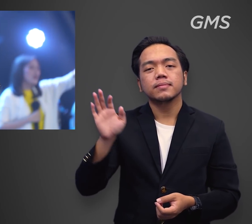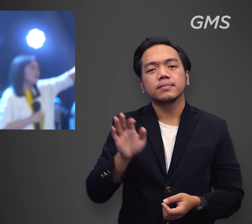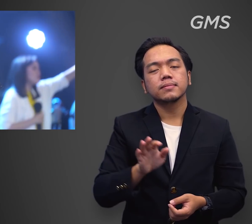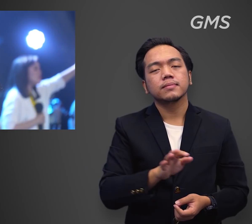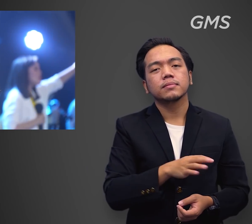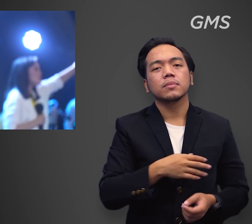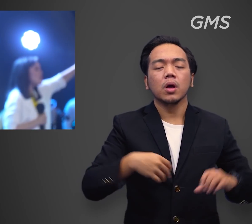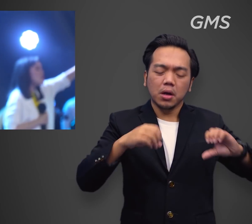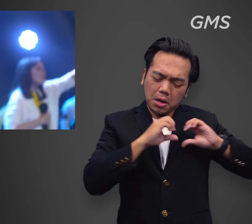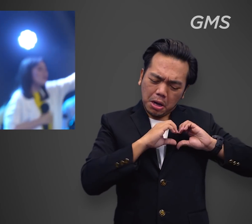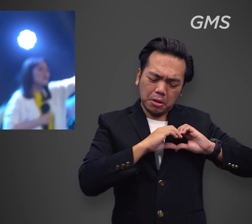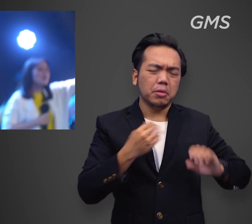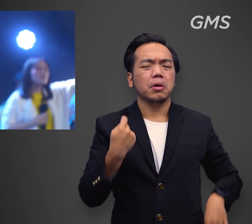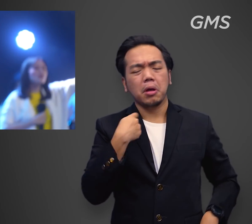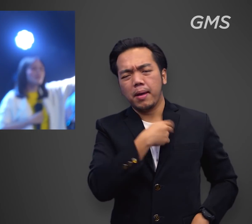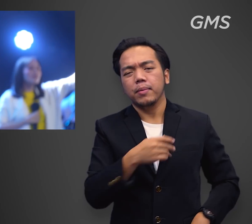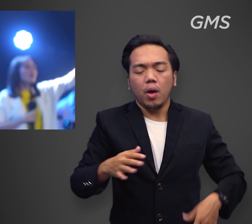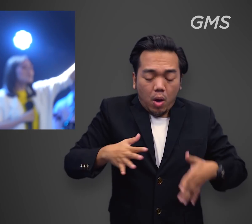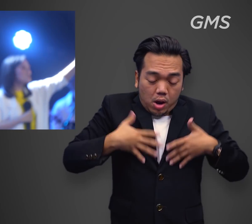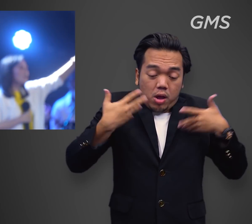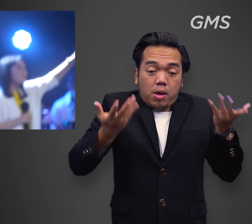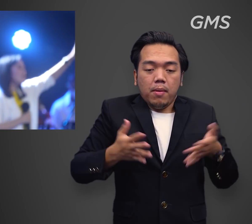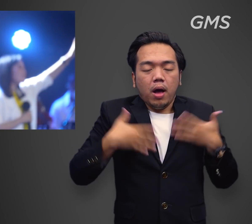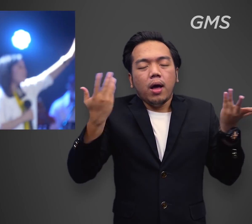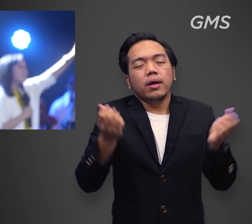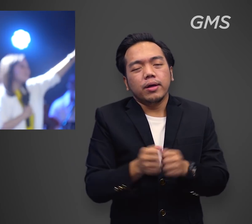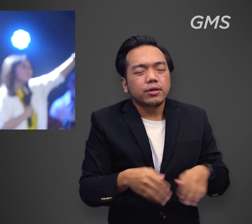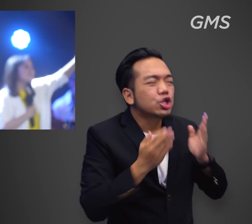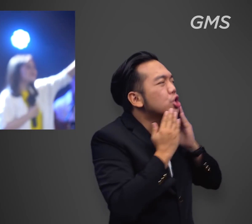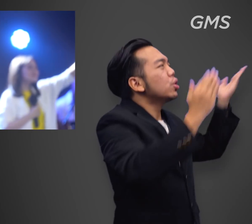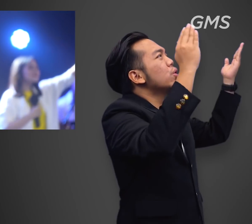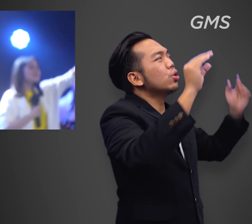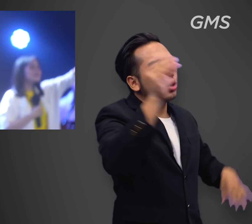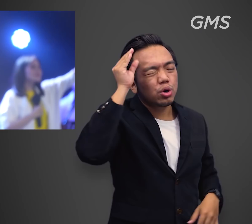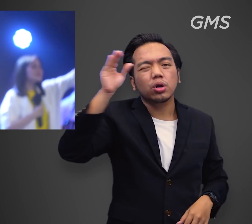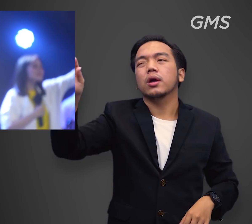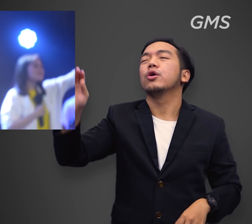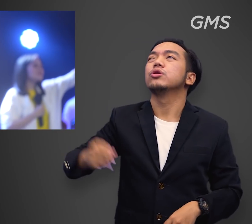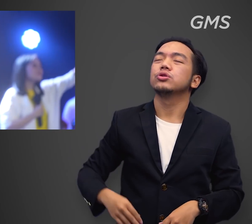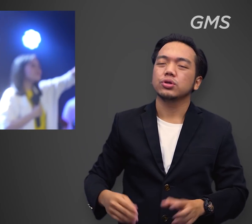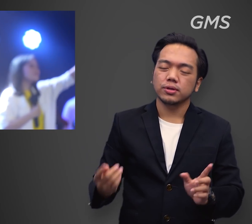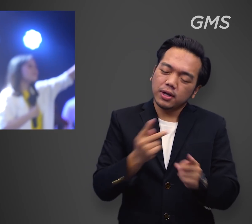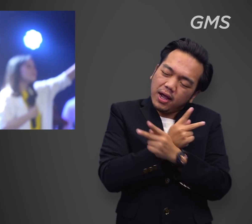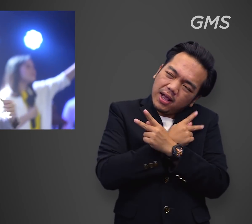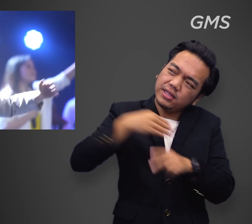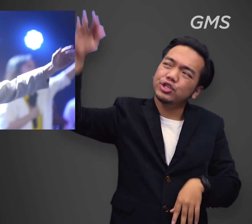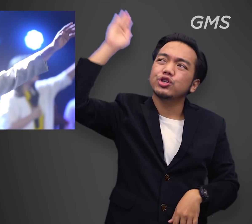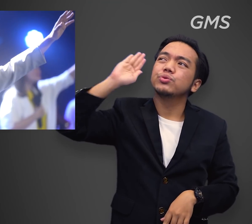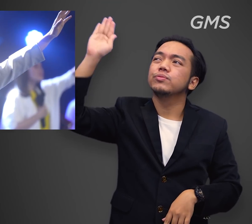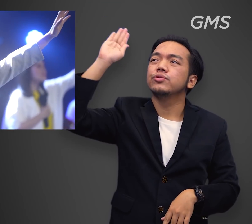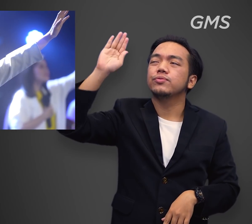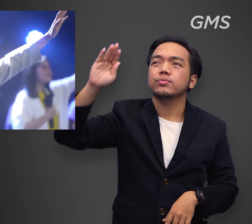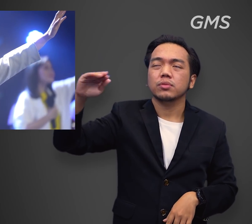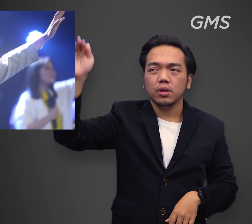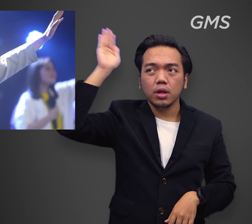Hati kami berlimpah dengan syukur Tuhan, buat kasih dan kebaikan-Mu, buat cinta-Mu Tuhan. Disalib